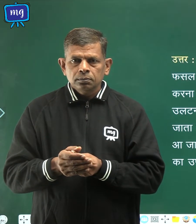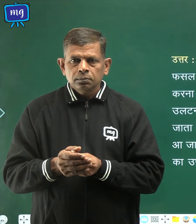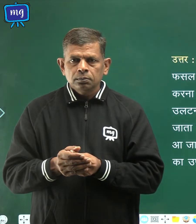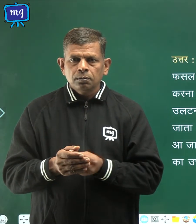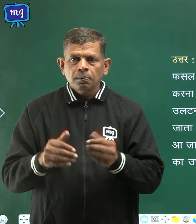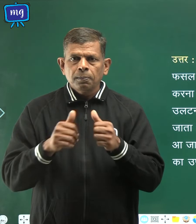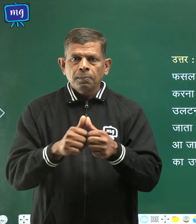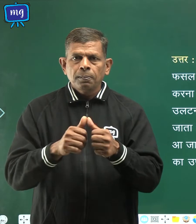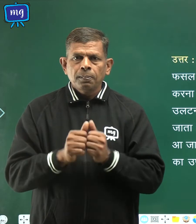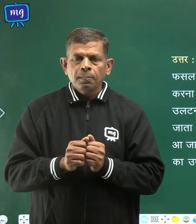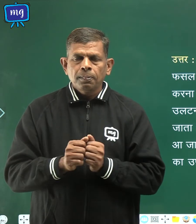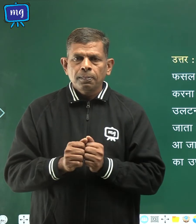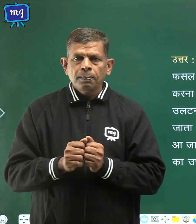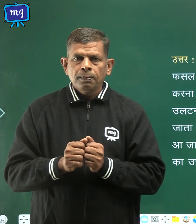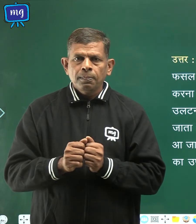उत्तर,